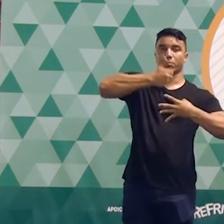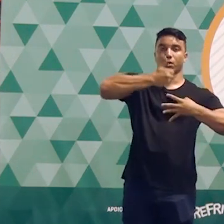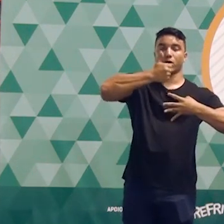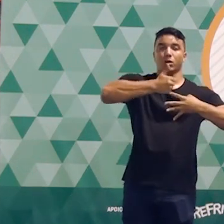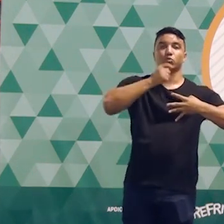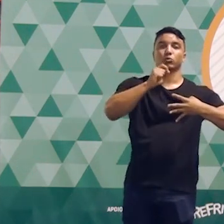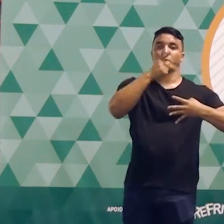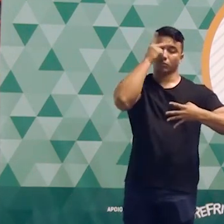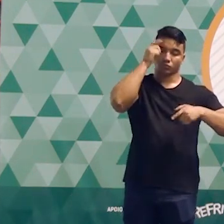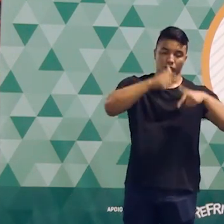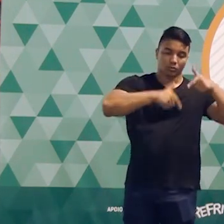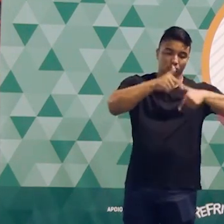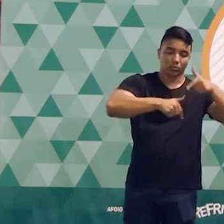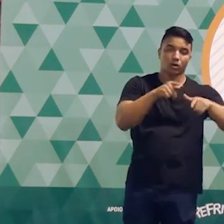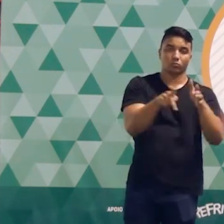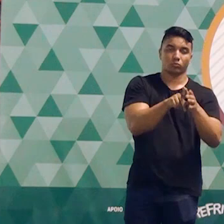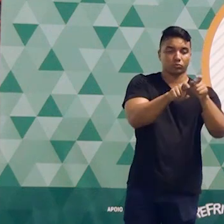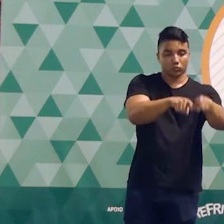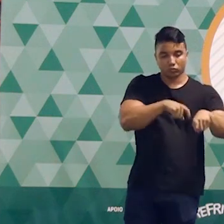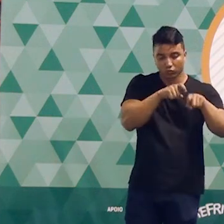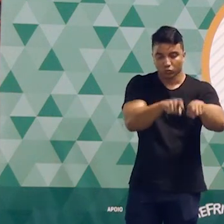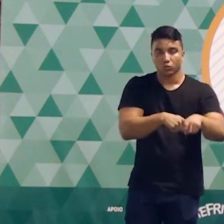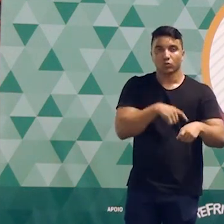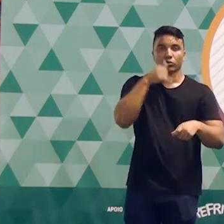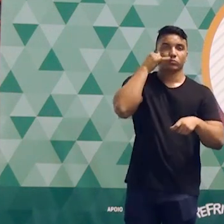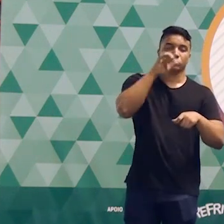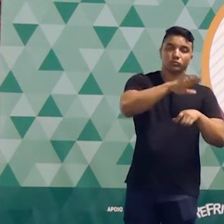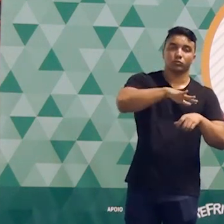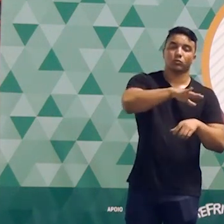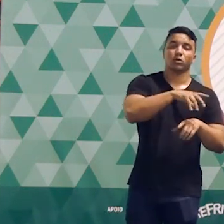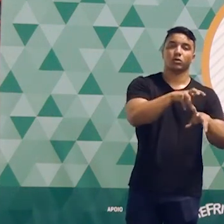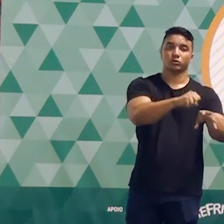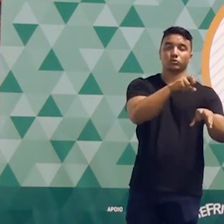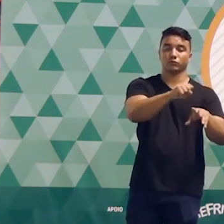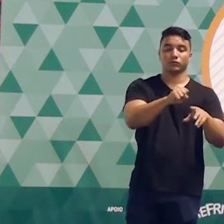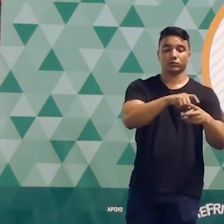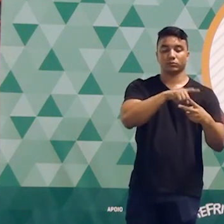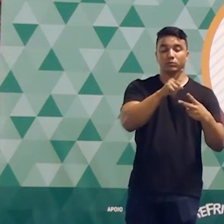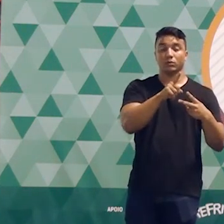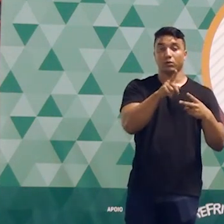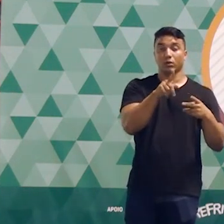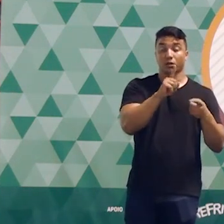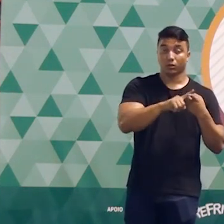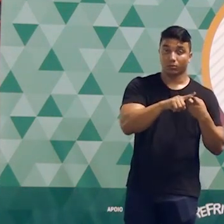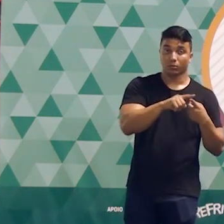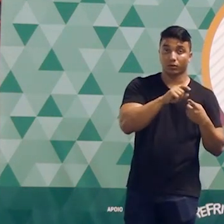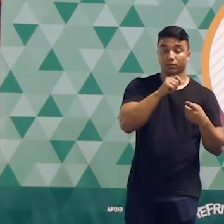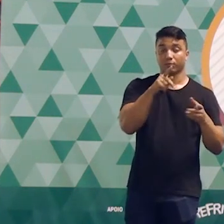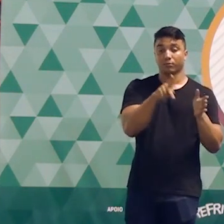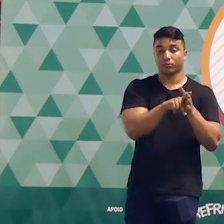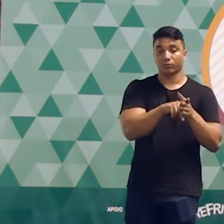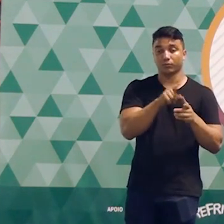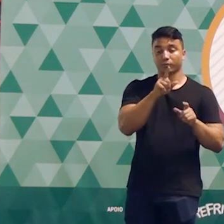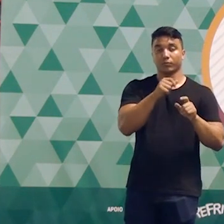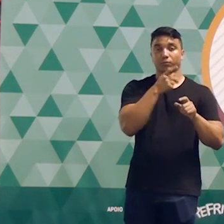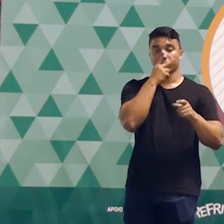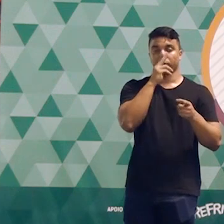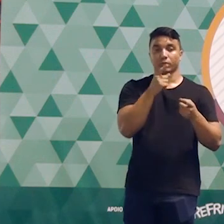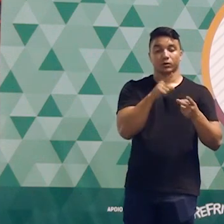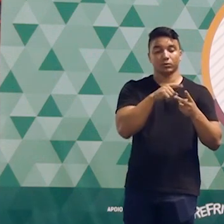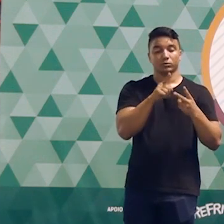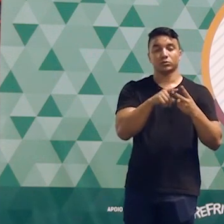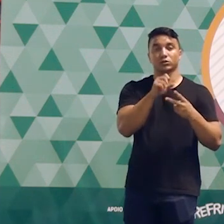onde as pessoas trabalham na agricultura, na pecuária, no extrativismo, certo? Trabalhamos também na